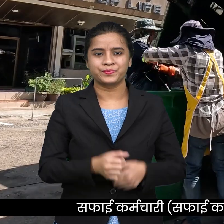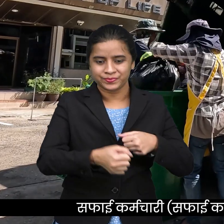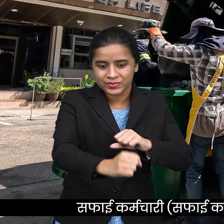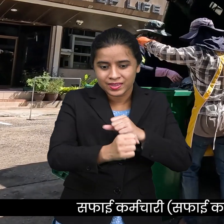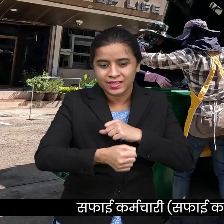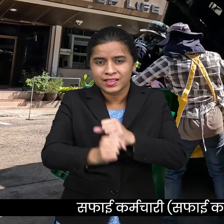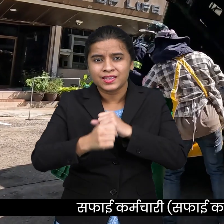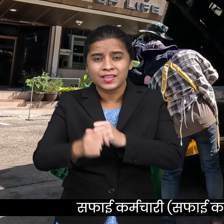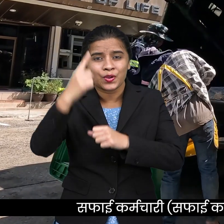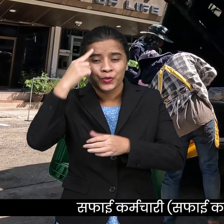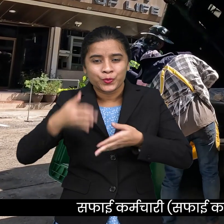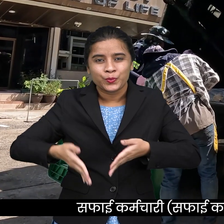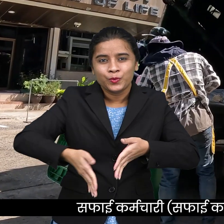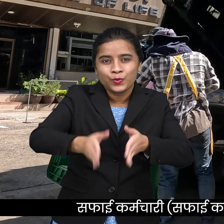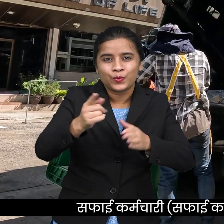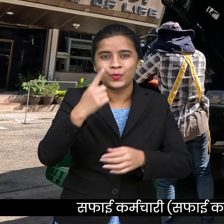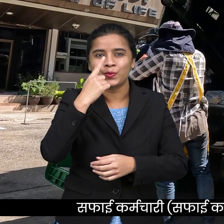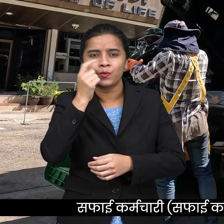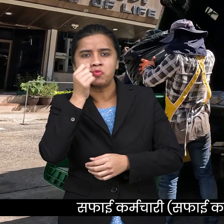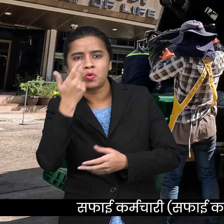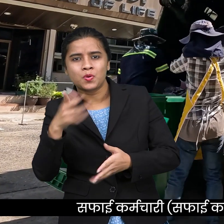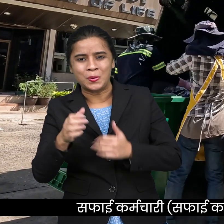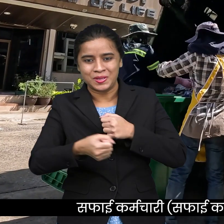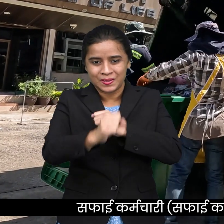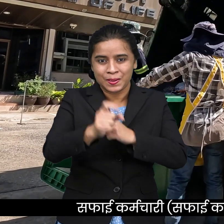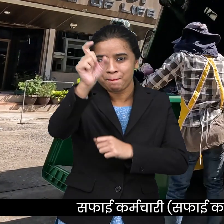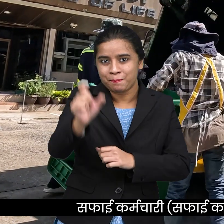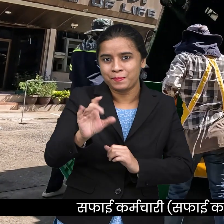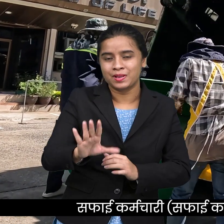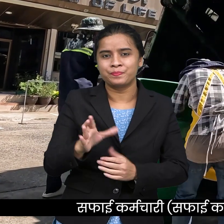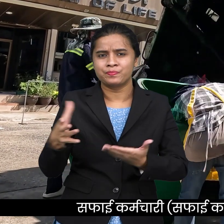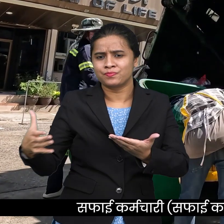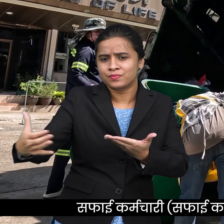सफाई कर्मचारी, सफाई कामगार ट्रकमध्ये कचरा गोळा करतात